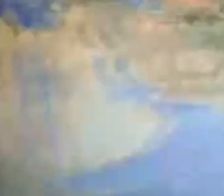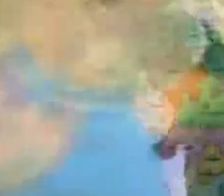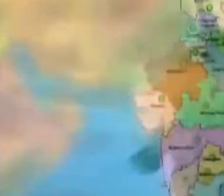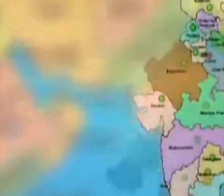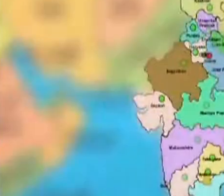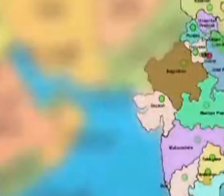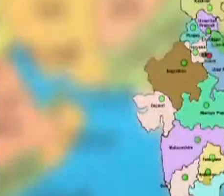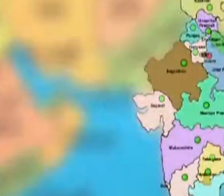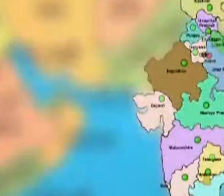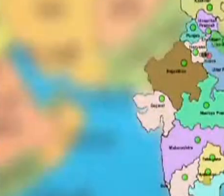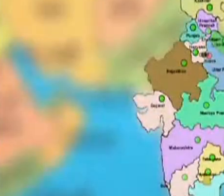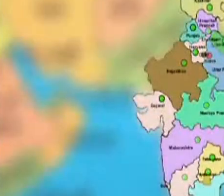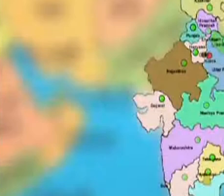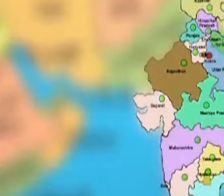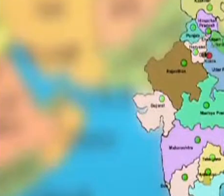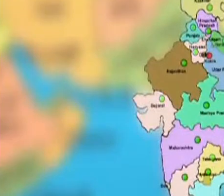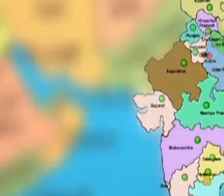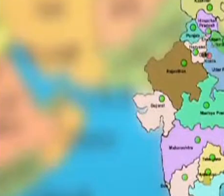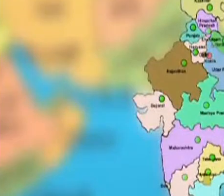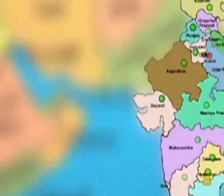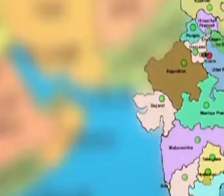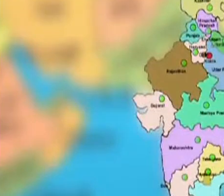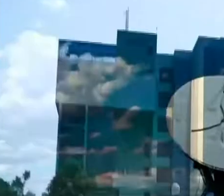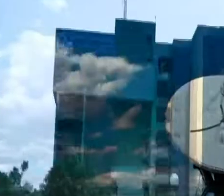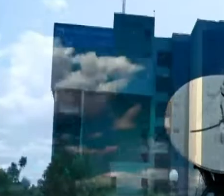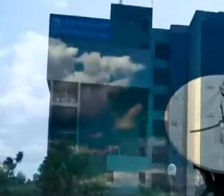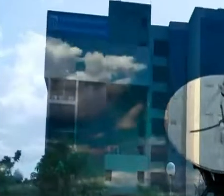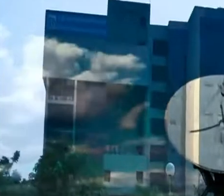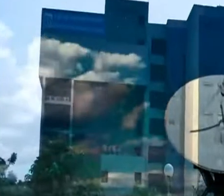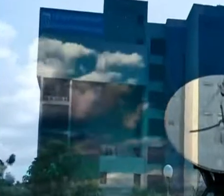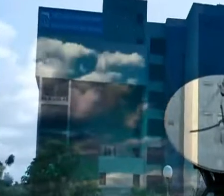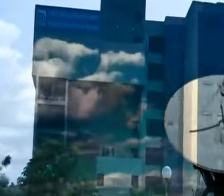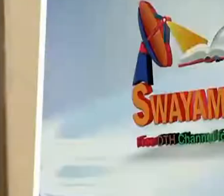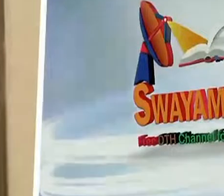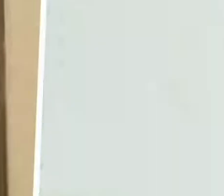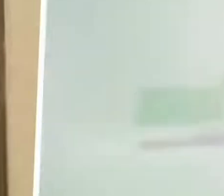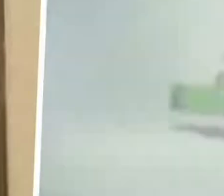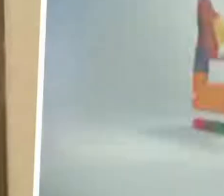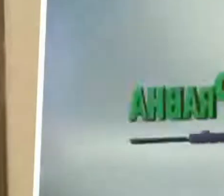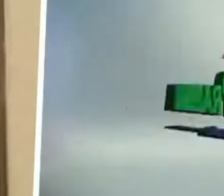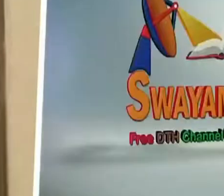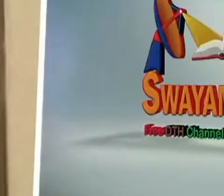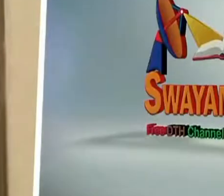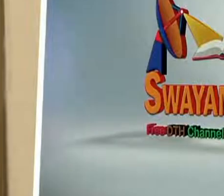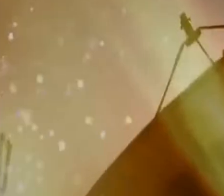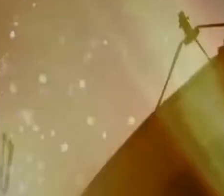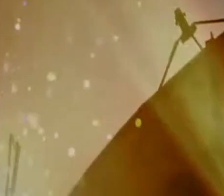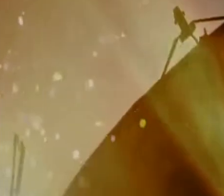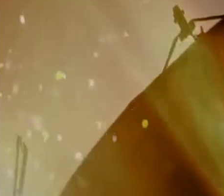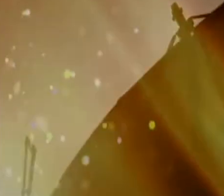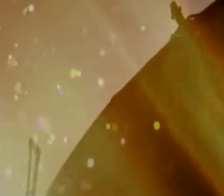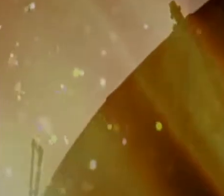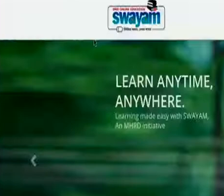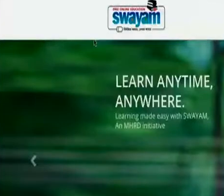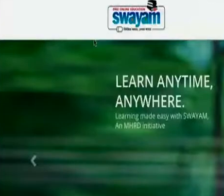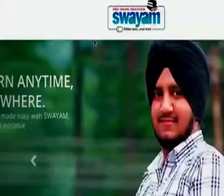में इसके केंद्र बात कोई मन चाहा केंद्र